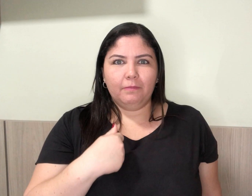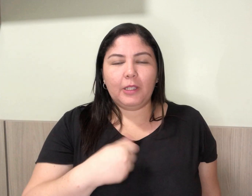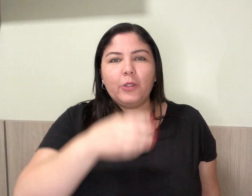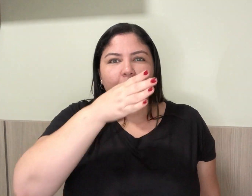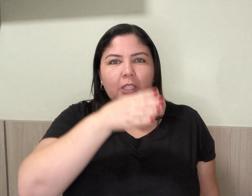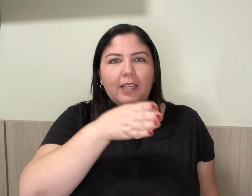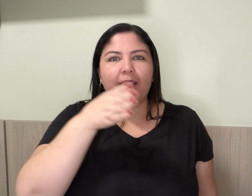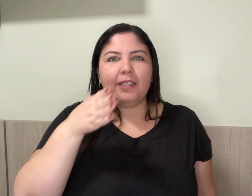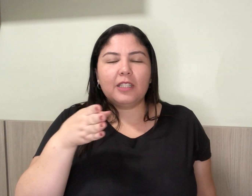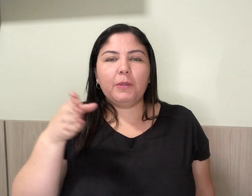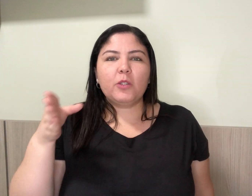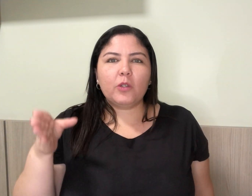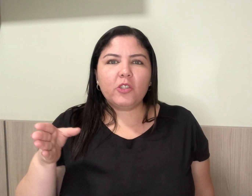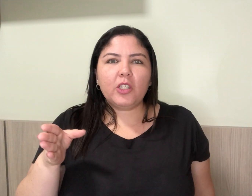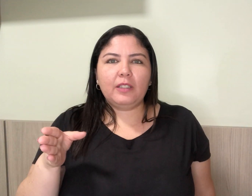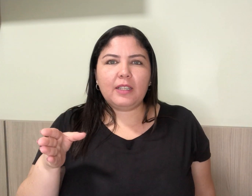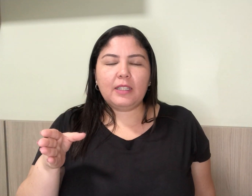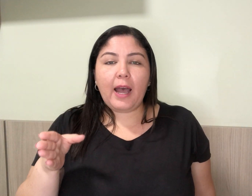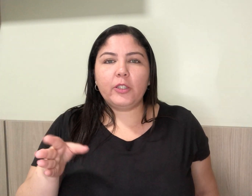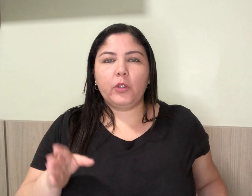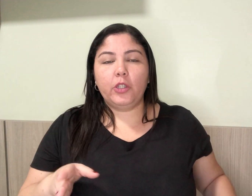Então, a gente tem essas expressões de intensidade. Então, a gente